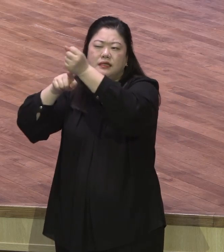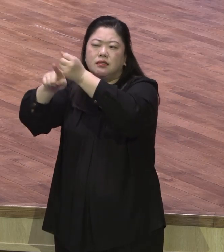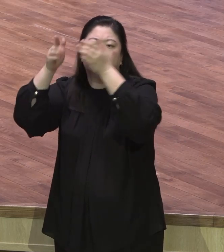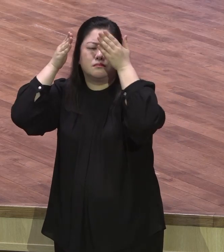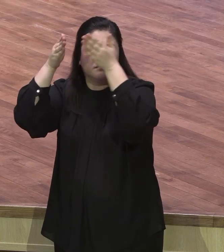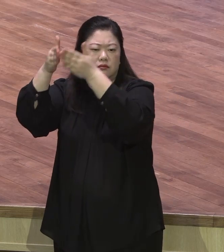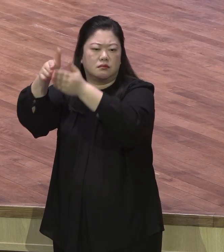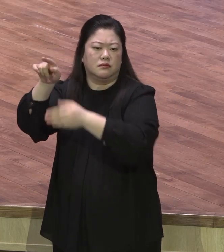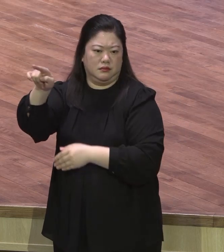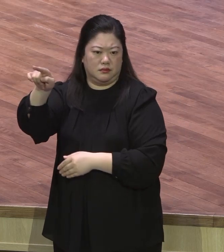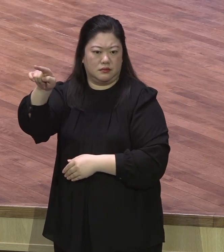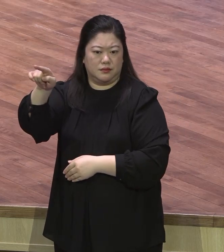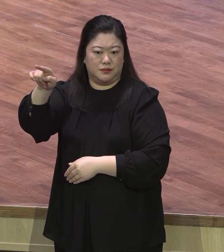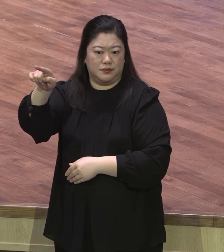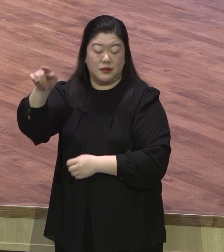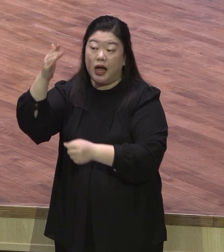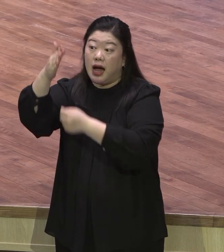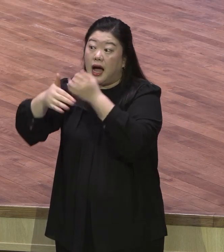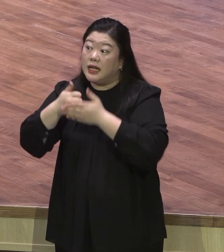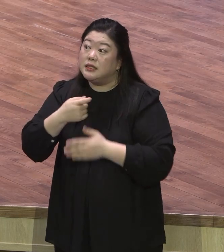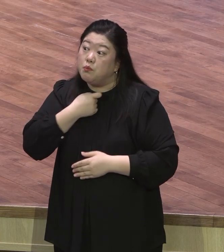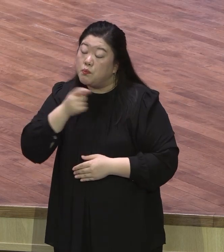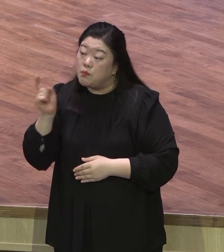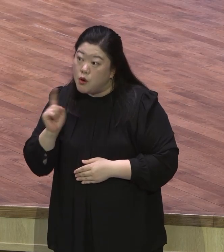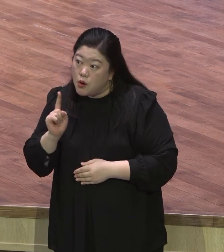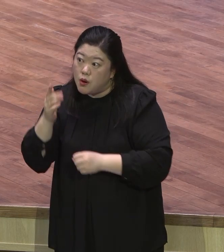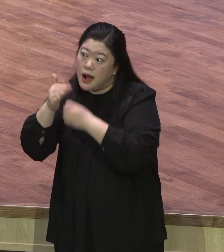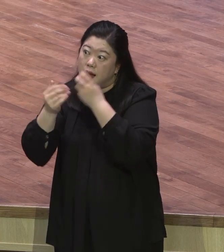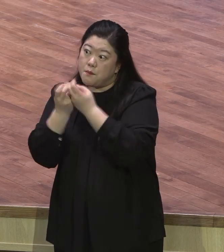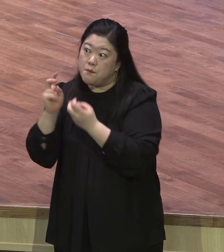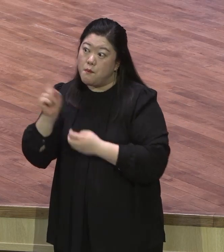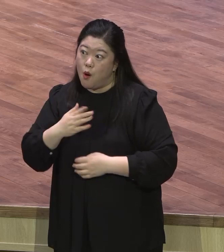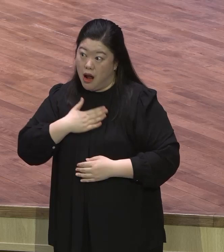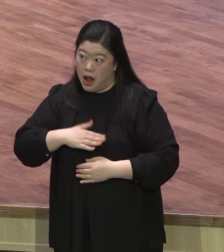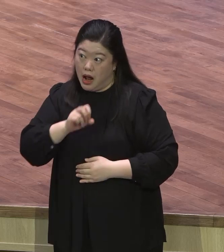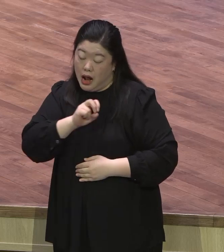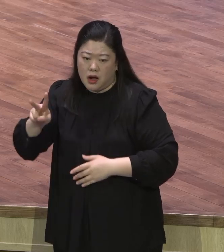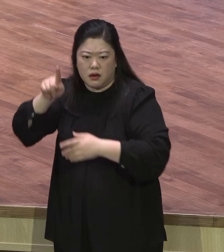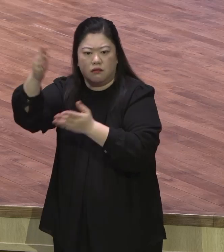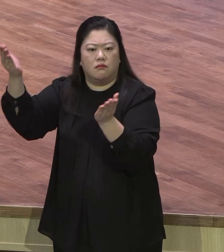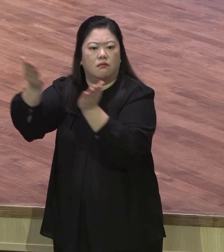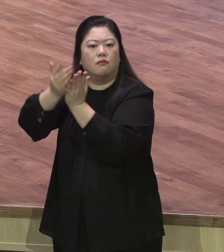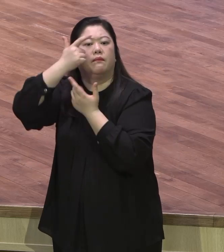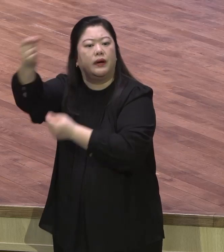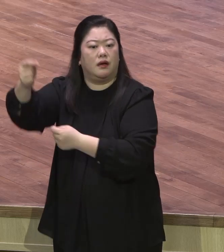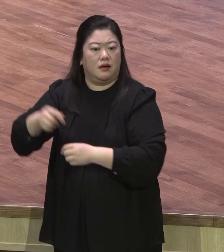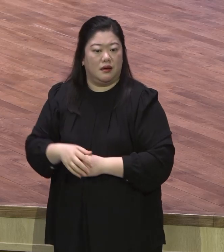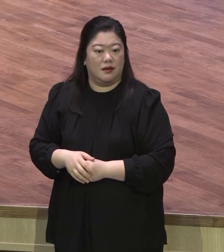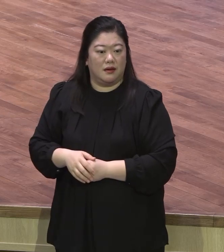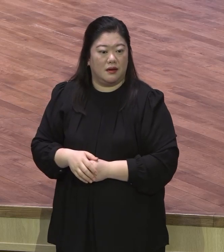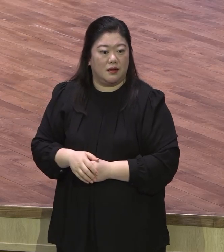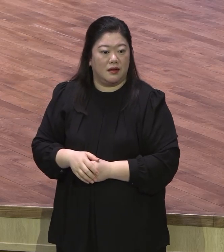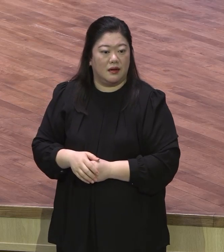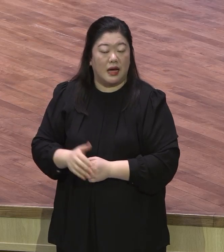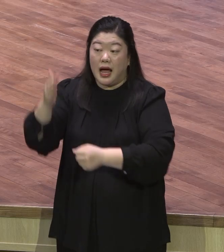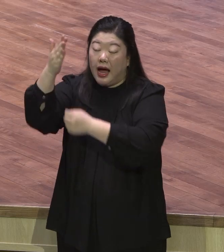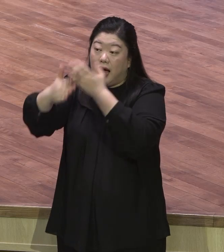하나님이 뭘 원하시는가 이 시대 이 현장 속 이 시간표 속에 하나님이 원하는 것이 무엇인가 그게